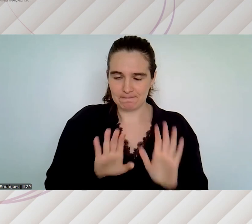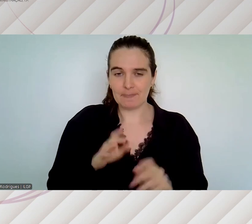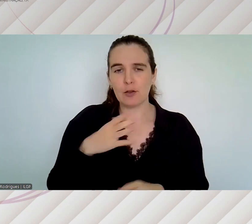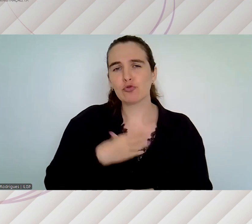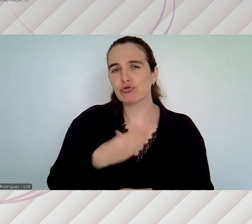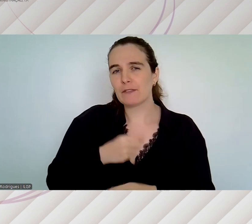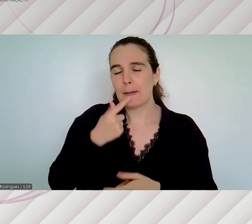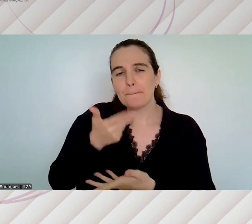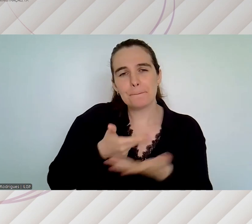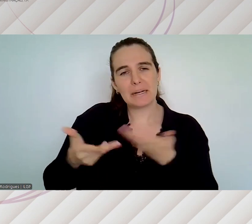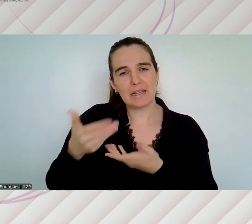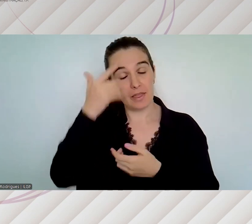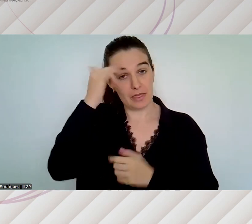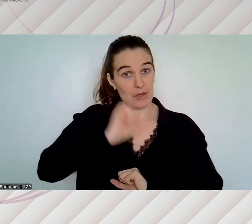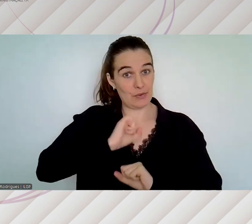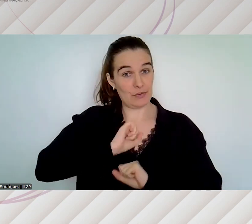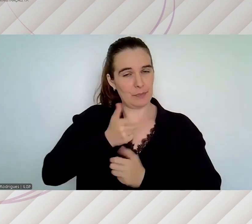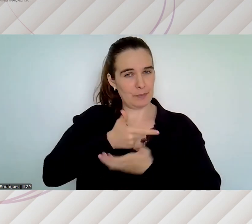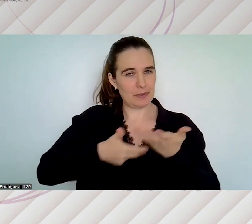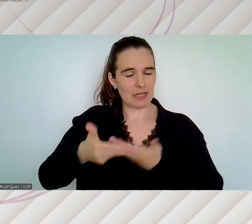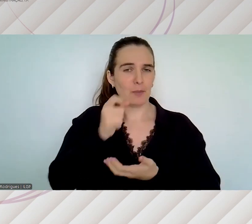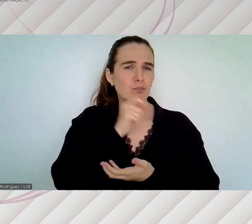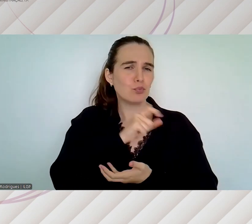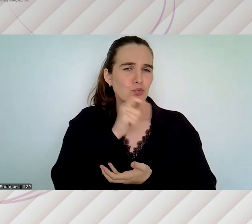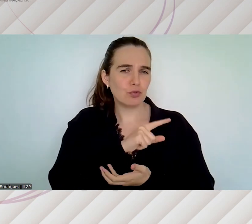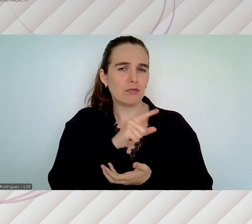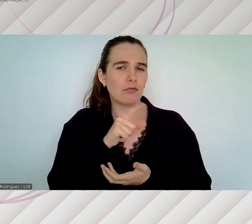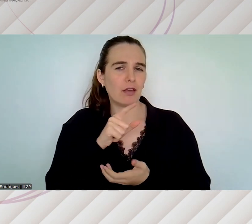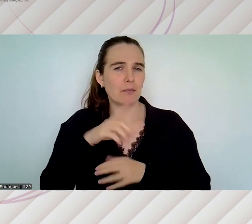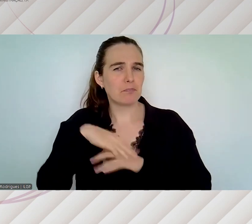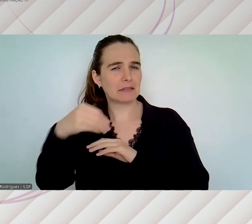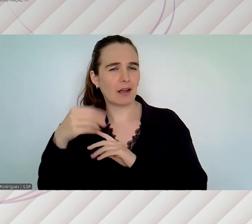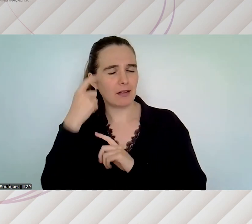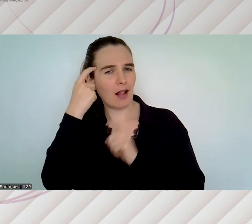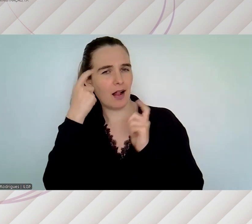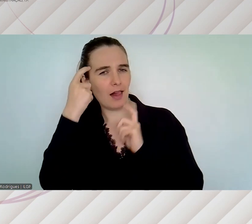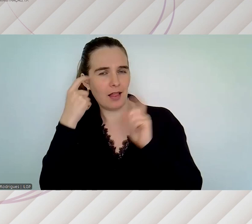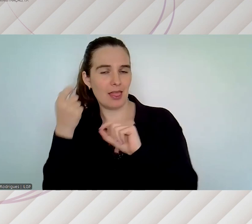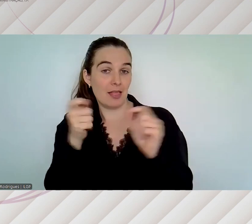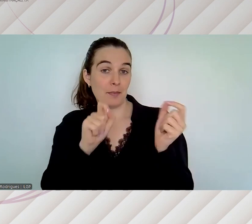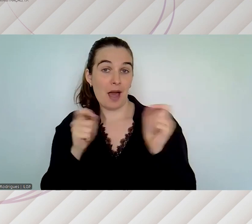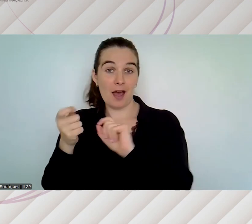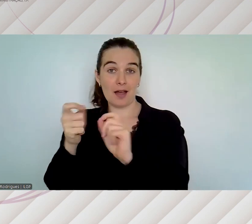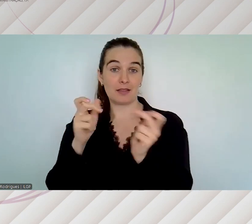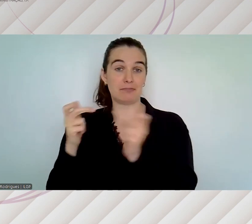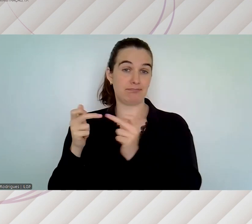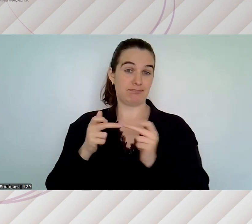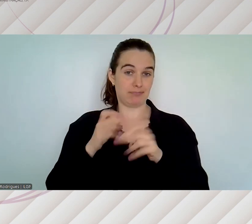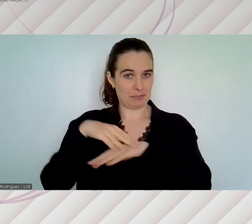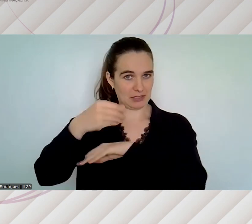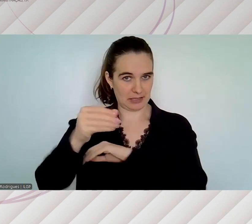convosco algumas ideias que certamente poderão vir a suscitar debates, discussões, mais